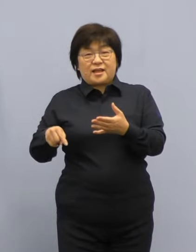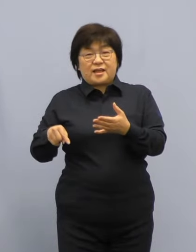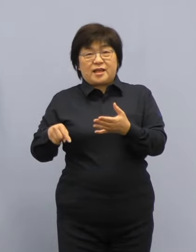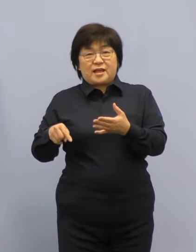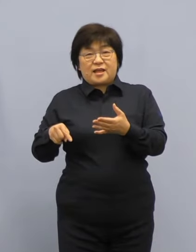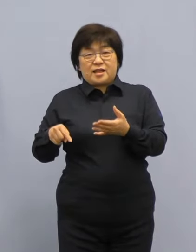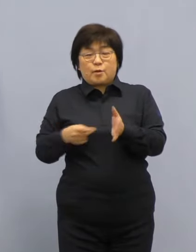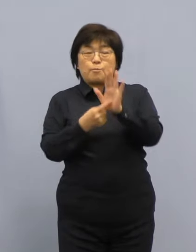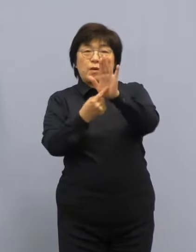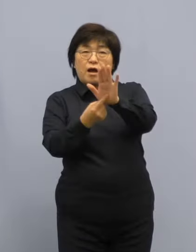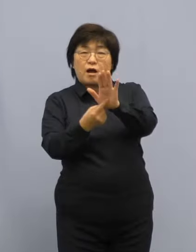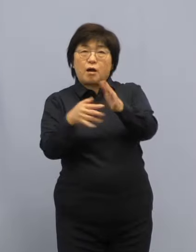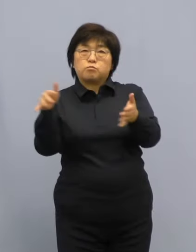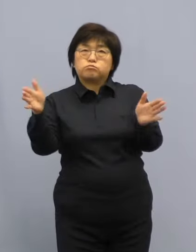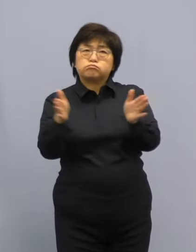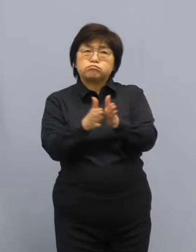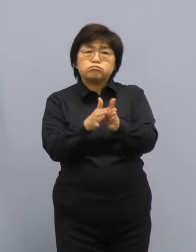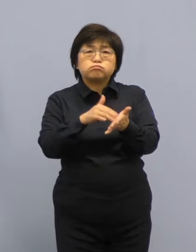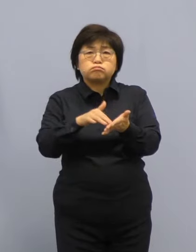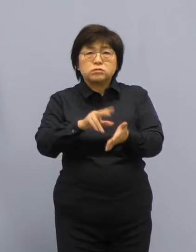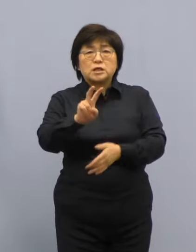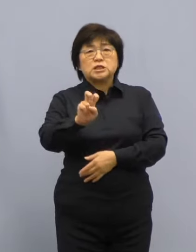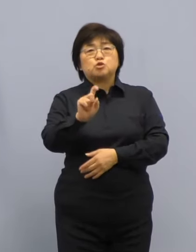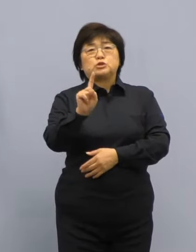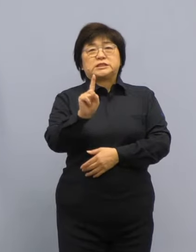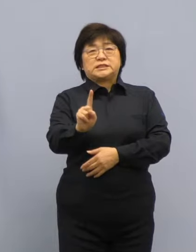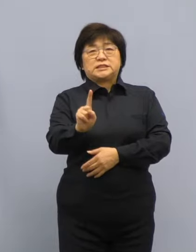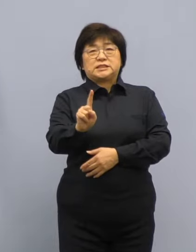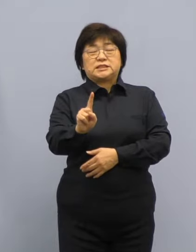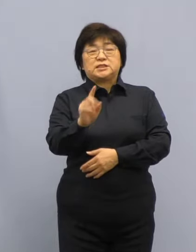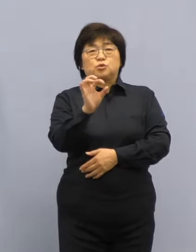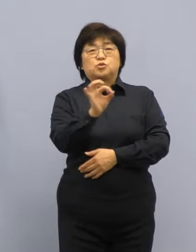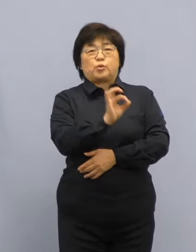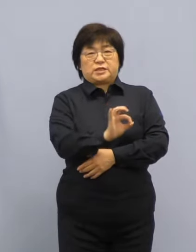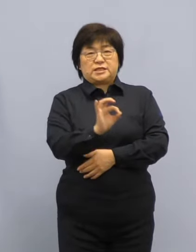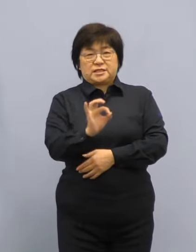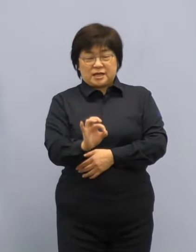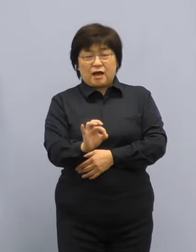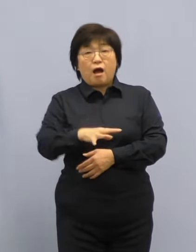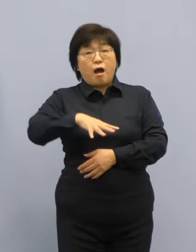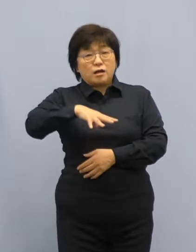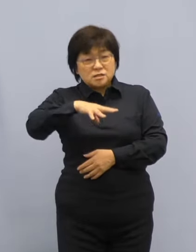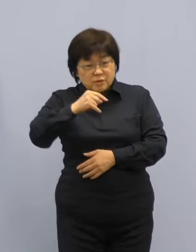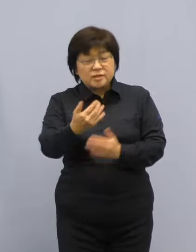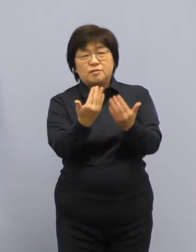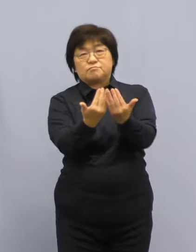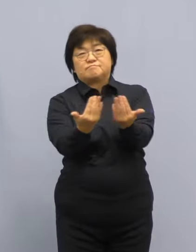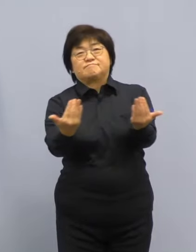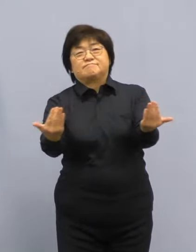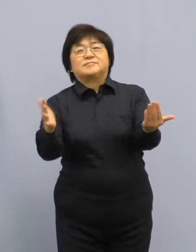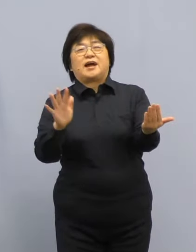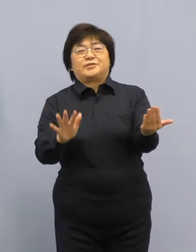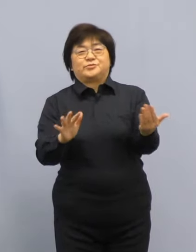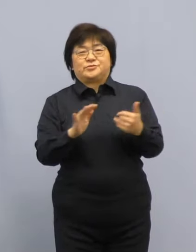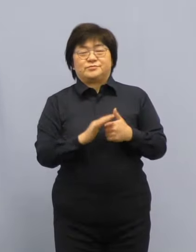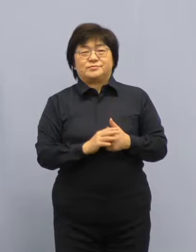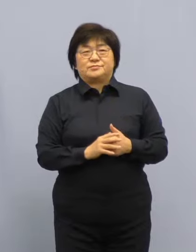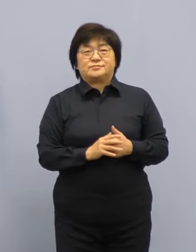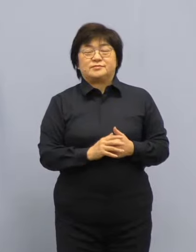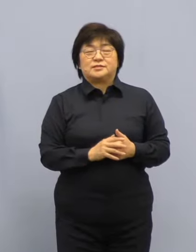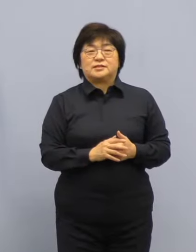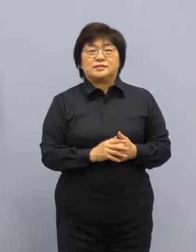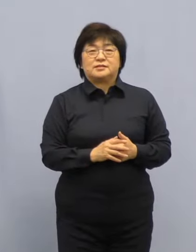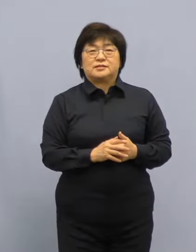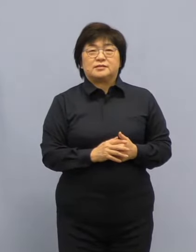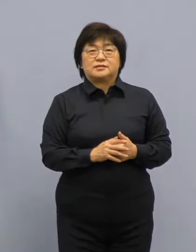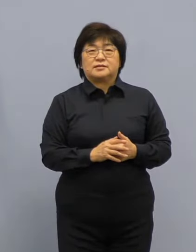ると。で、合計で21の商品が初めて出品をされると伺っております。